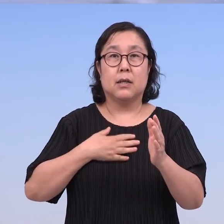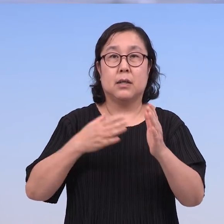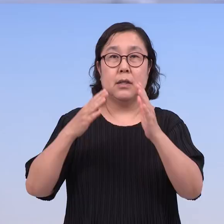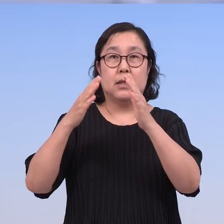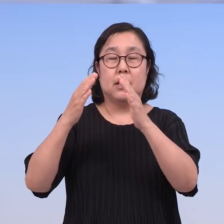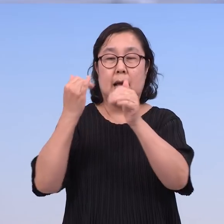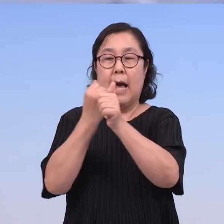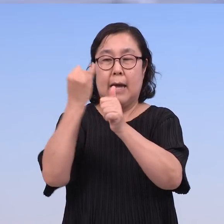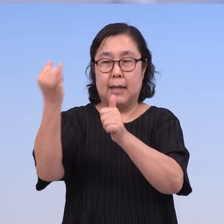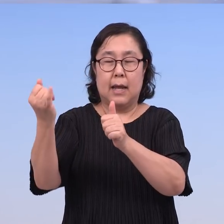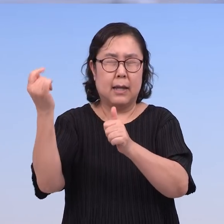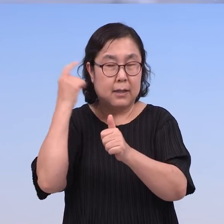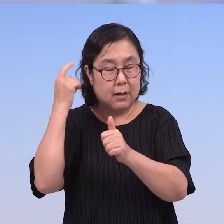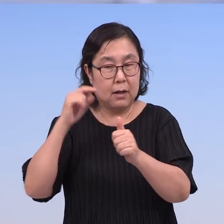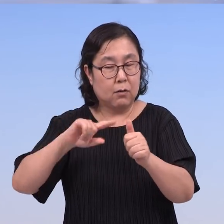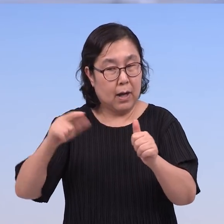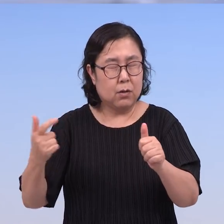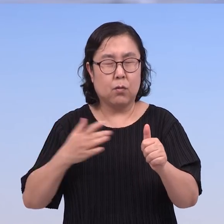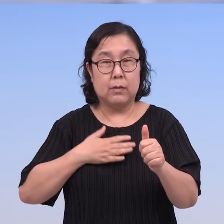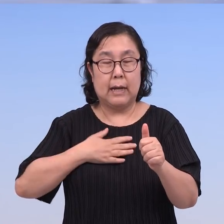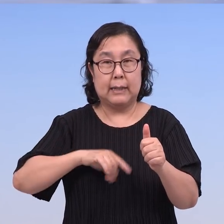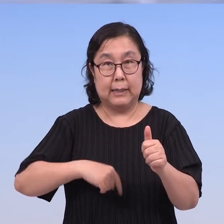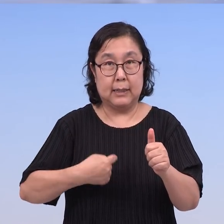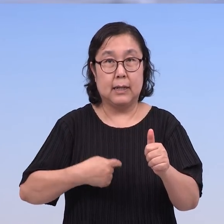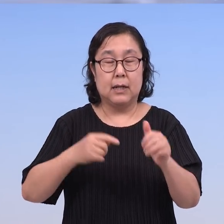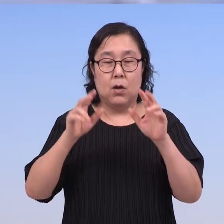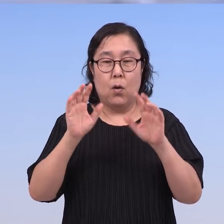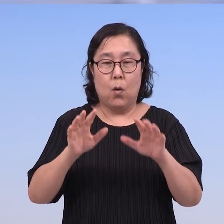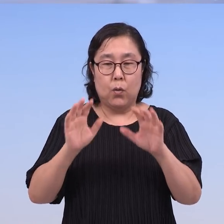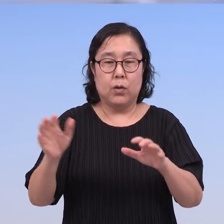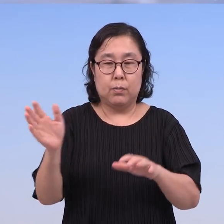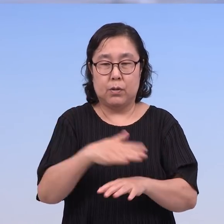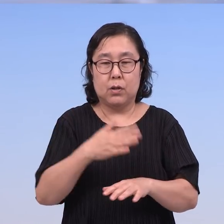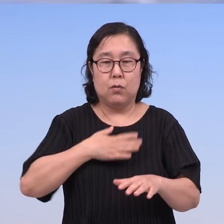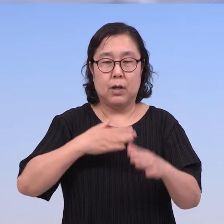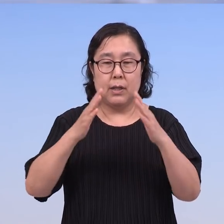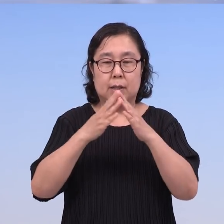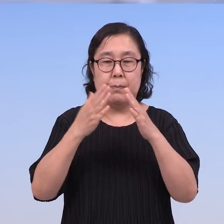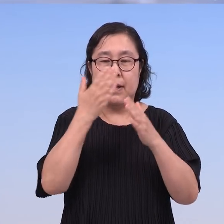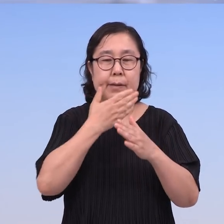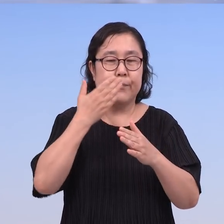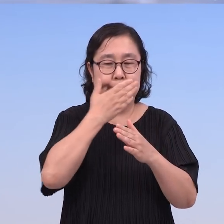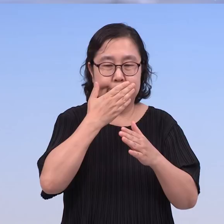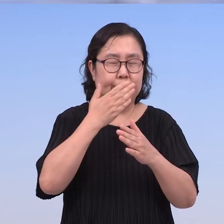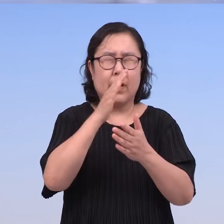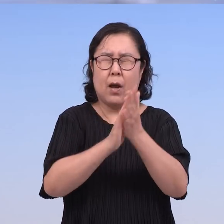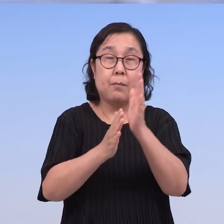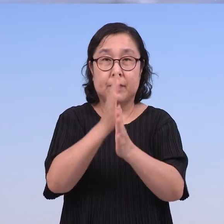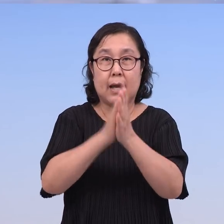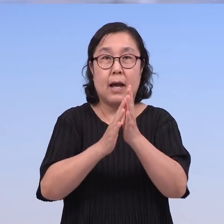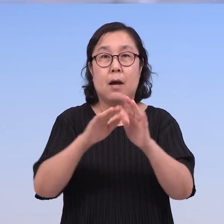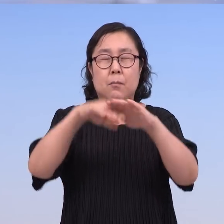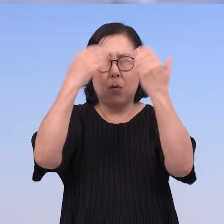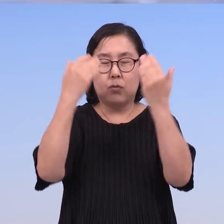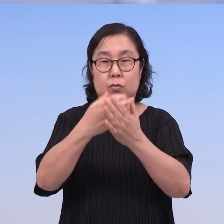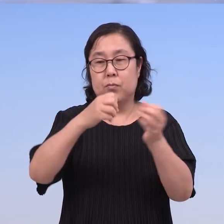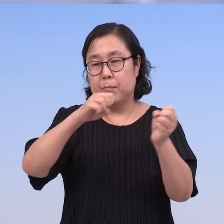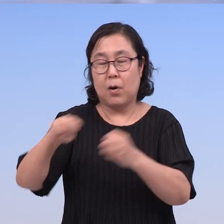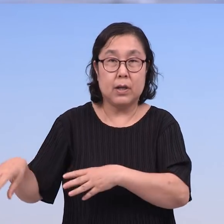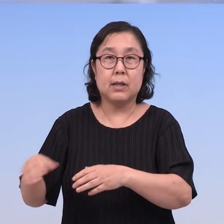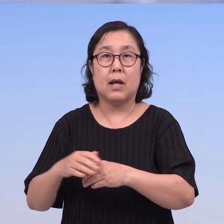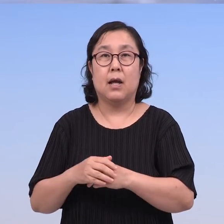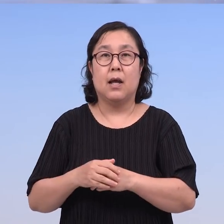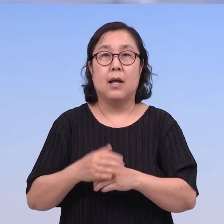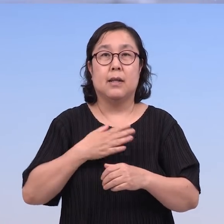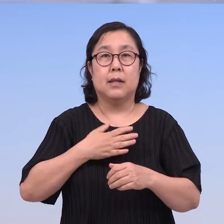한 게 아니라 저 자신에게 한 선포예요. 오늘부터 우리 집에 탄수화물 없다. 모든 탄수화물 내가 다 버릴 거다. 나 이제